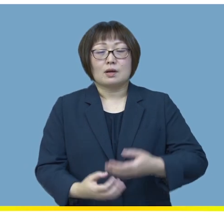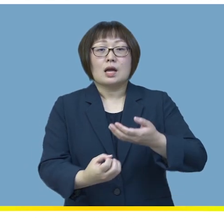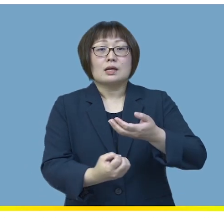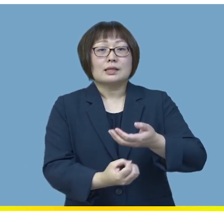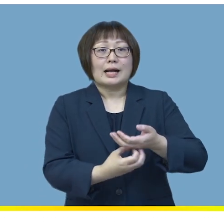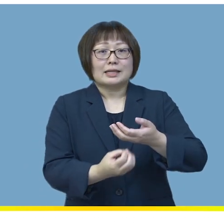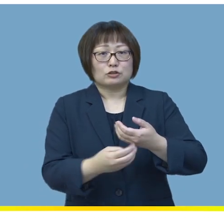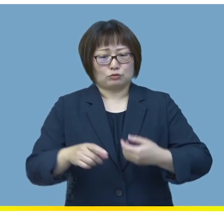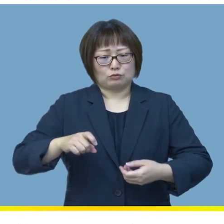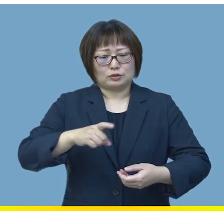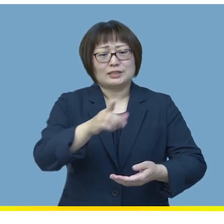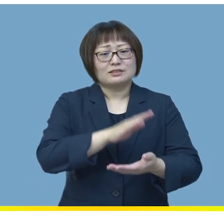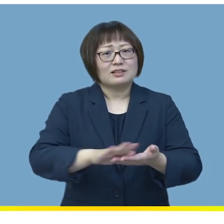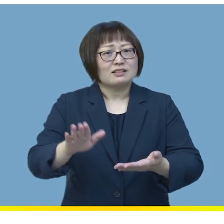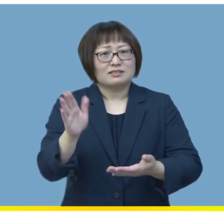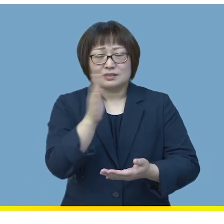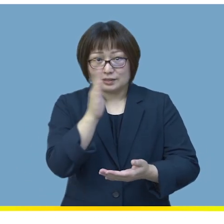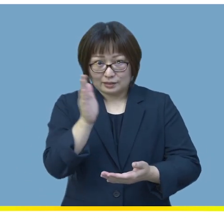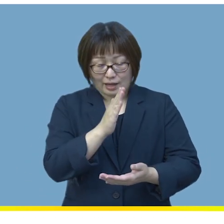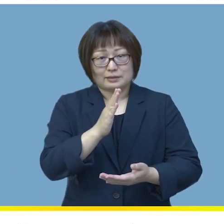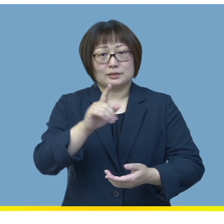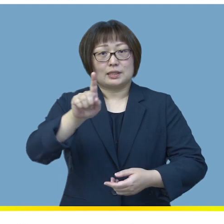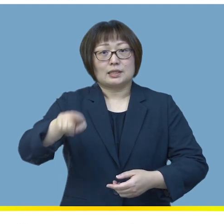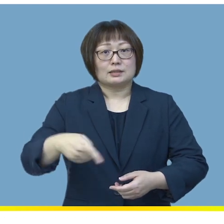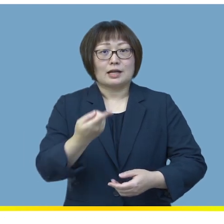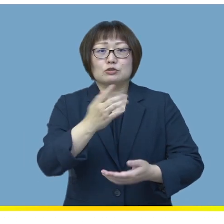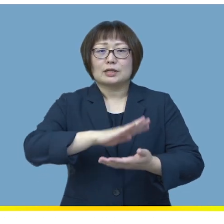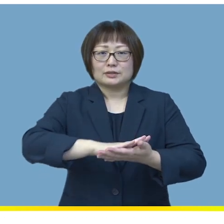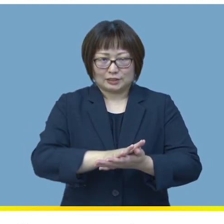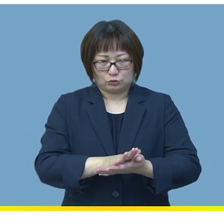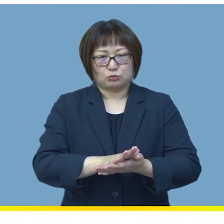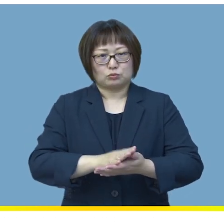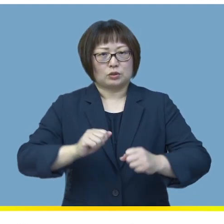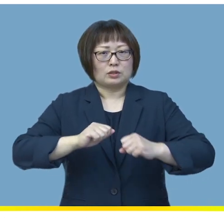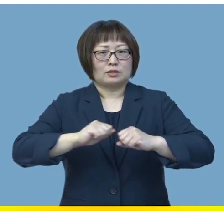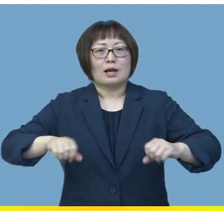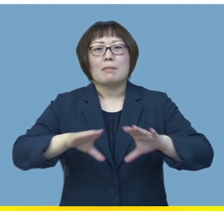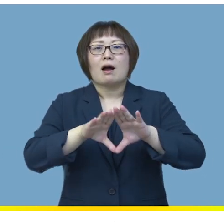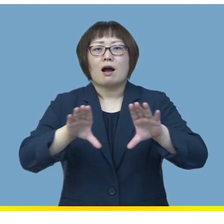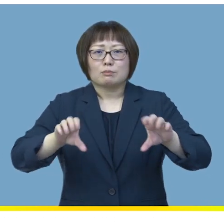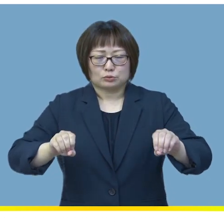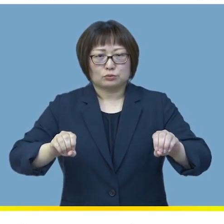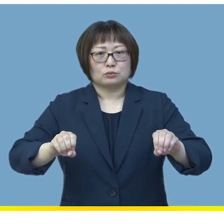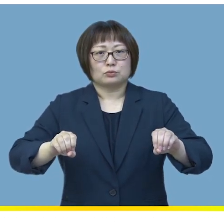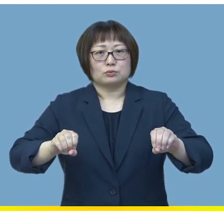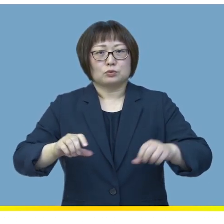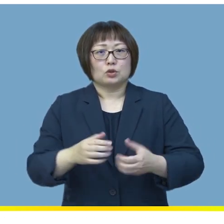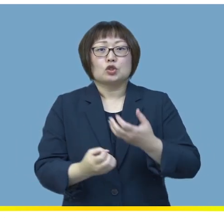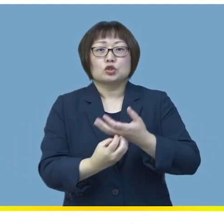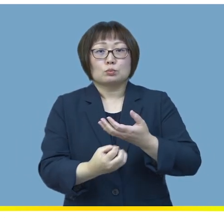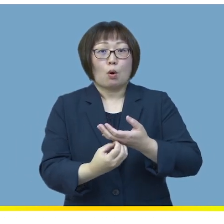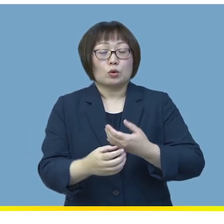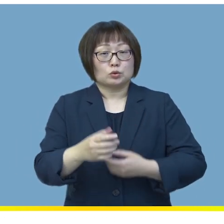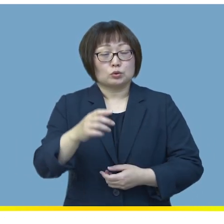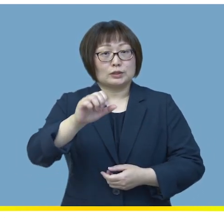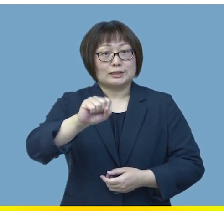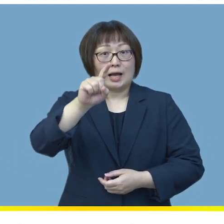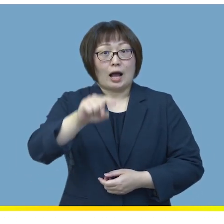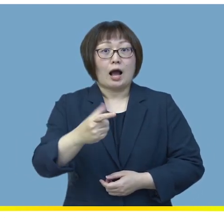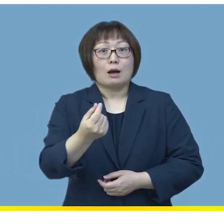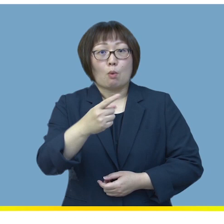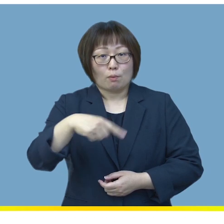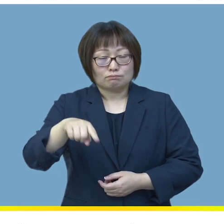加熱殺菌されていないナチュラルチーズや生ハムスモークサーモンなど